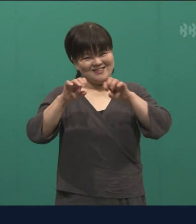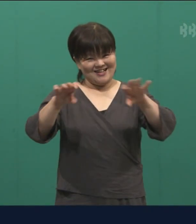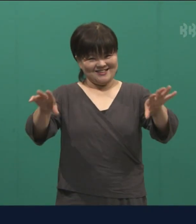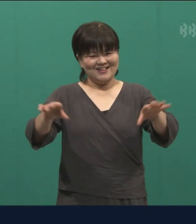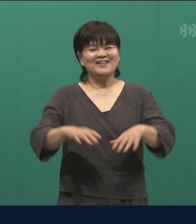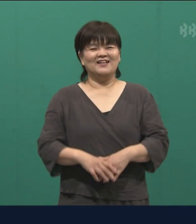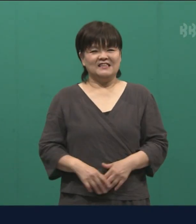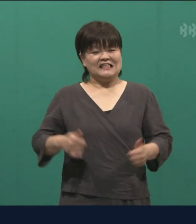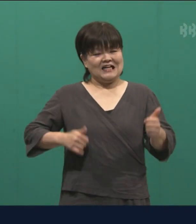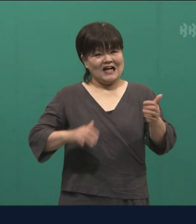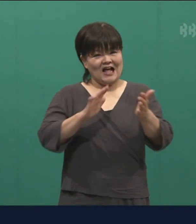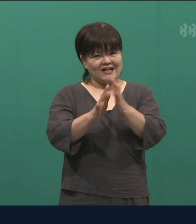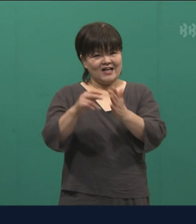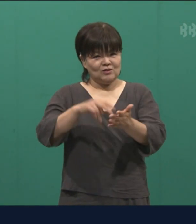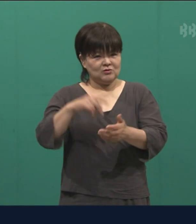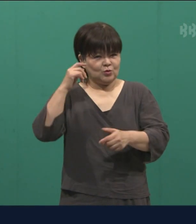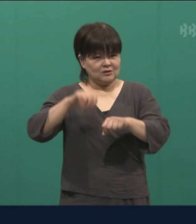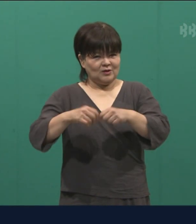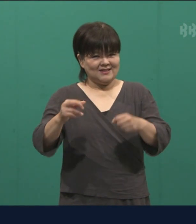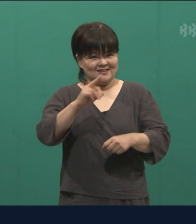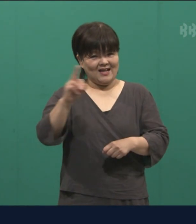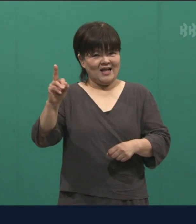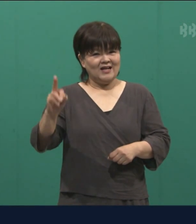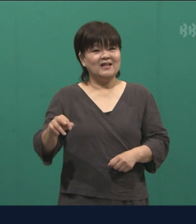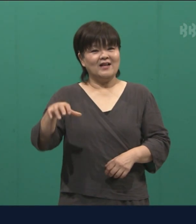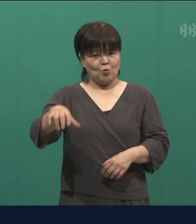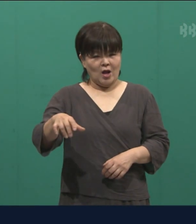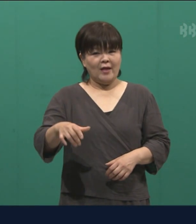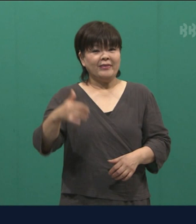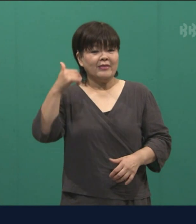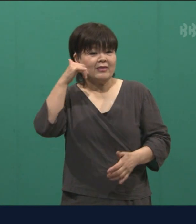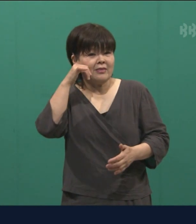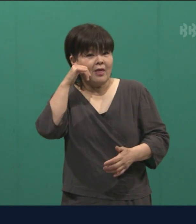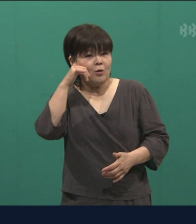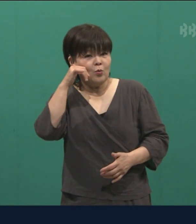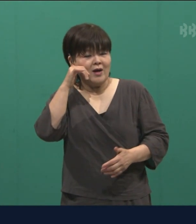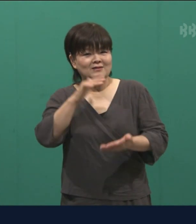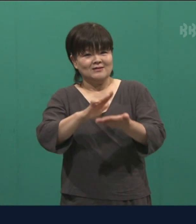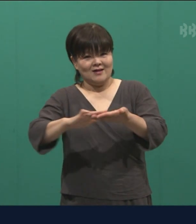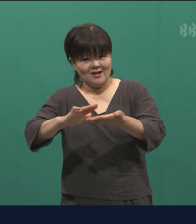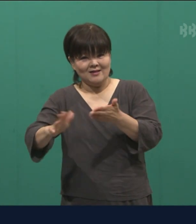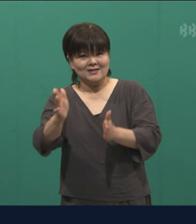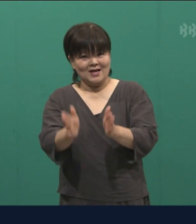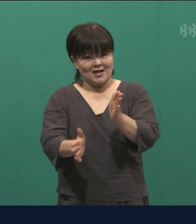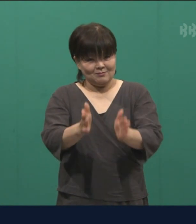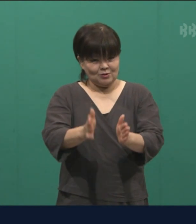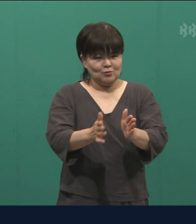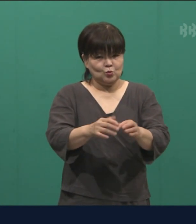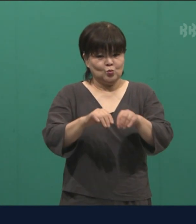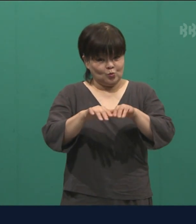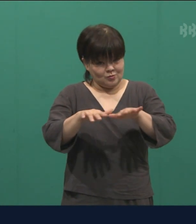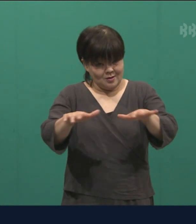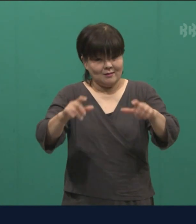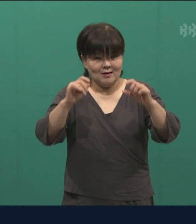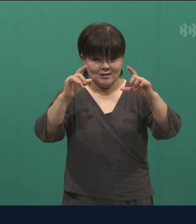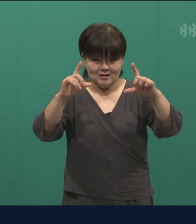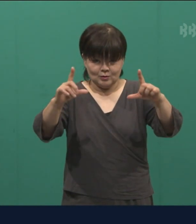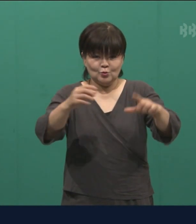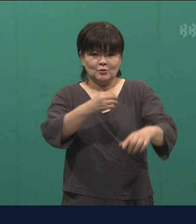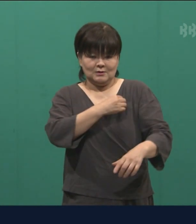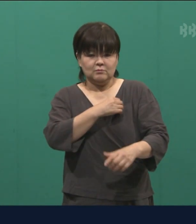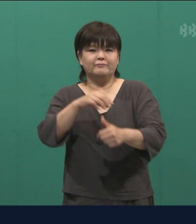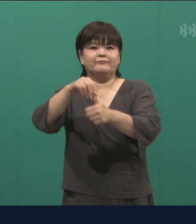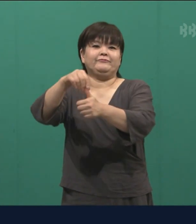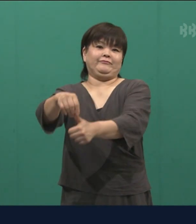続いてのお知らせです。滋賀県立聴覚障害者センターでは、電話リレーサービス普及啓発員を設